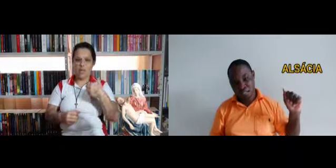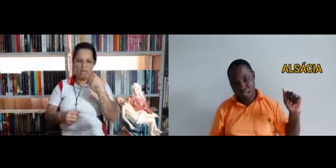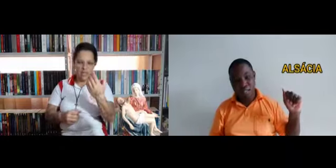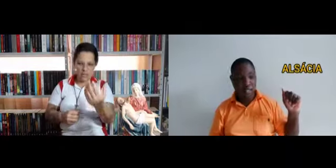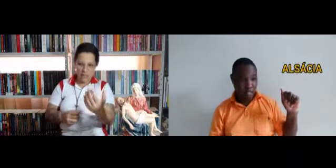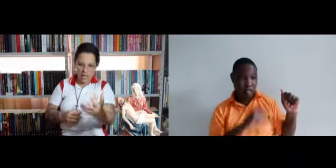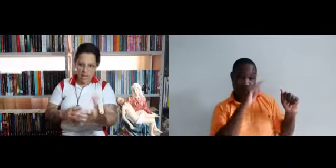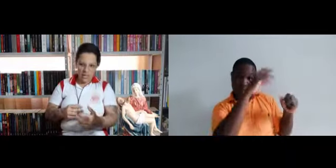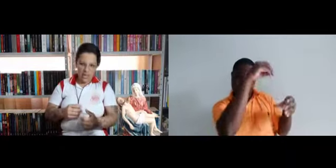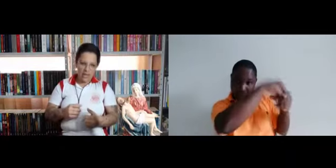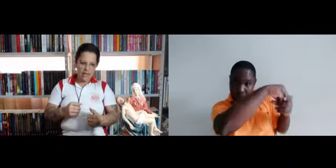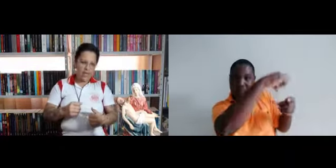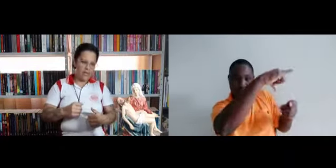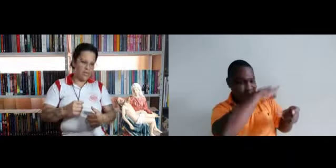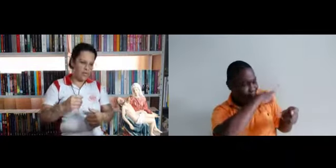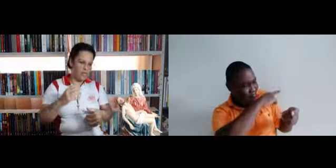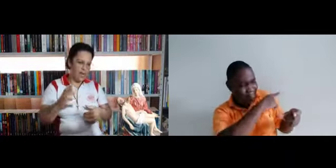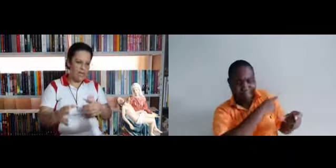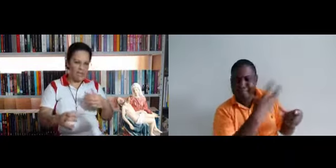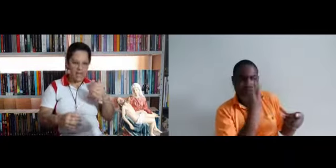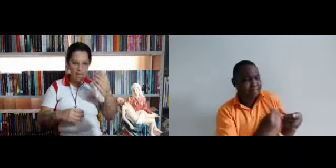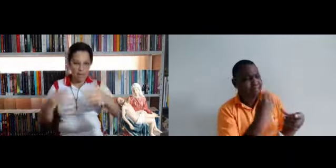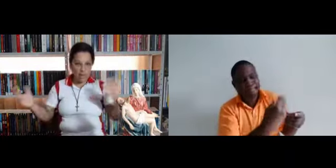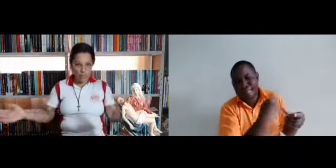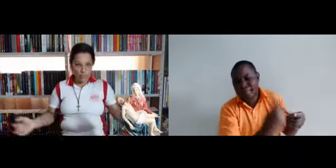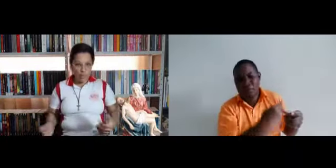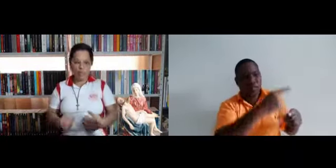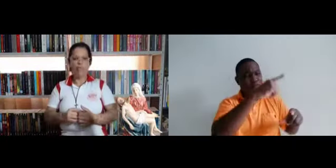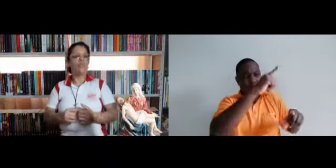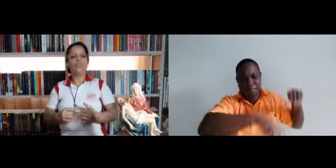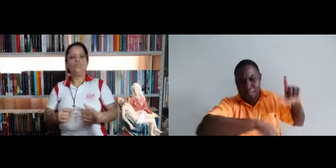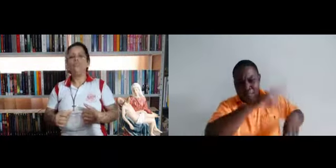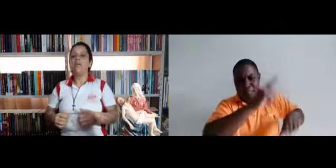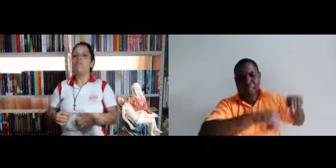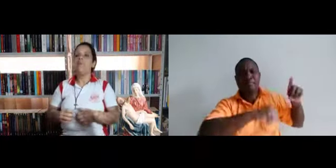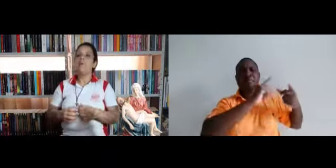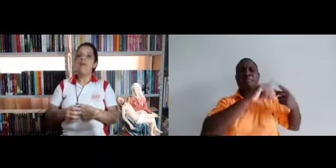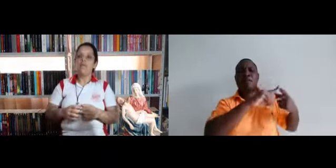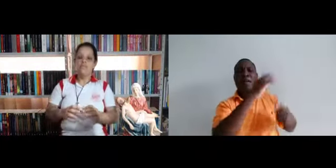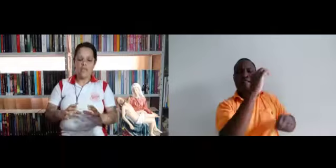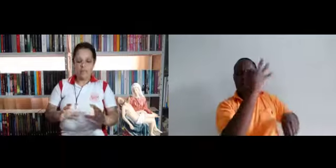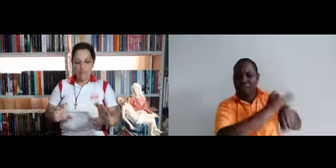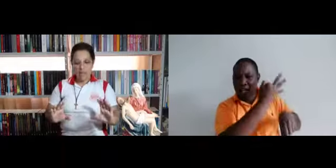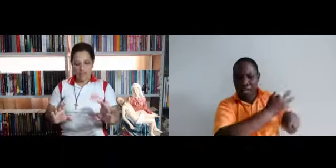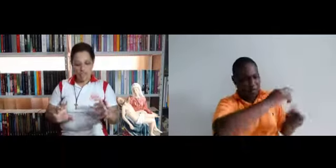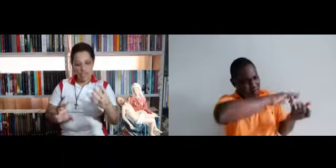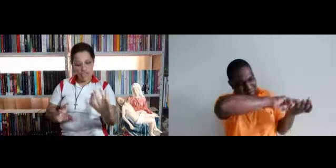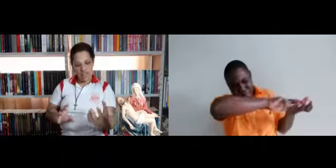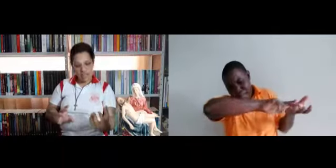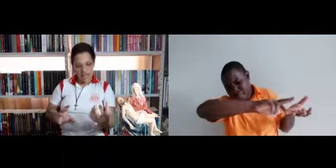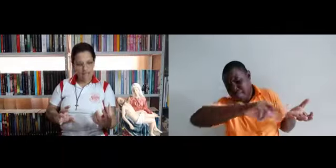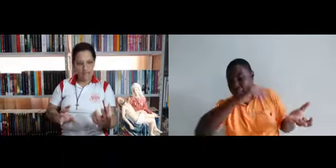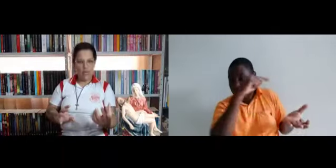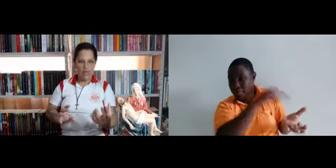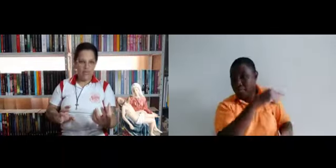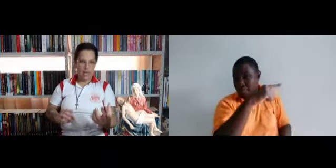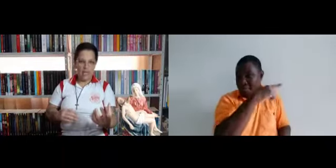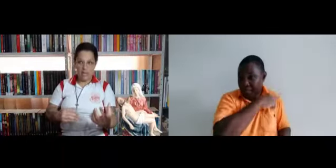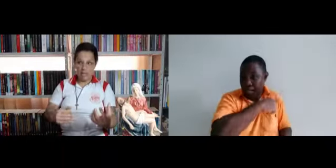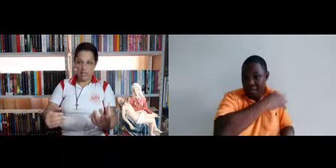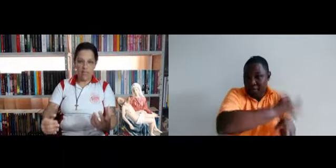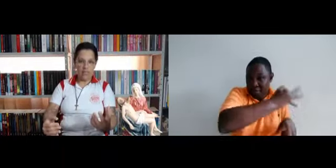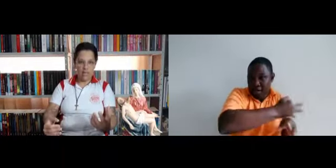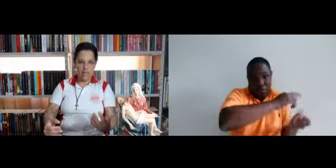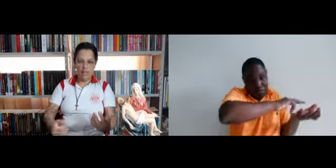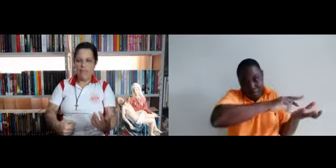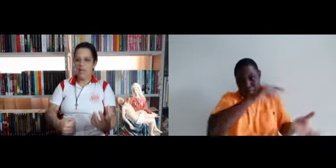outros países, da Inglaterra com os outros países, da Alemanha com todo mundo, né? Enfim, a gente tinha atrelado essa corrida imperialista